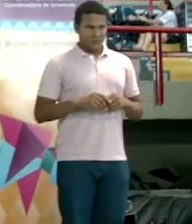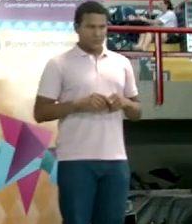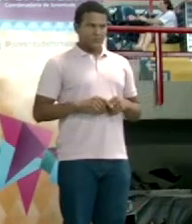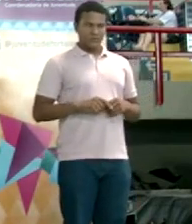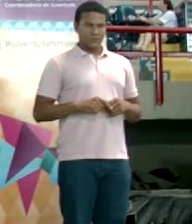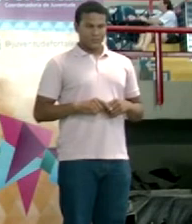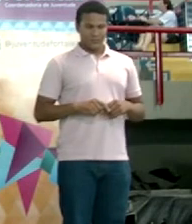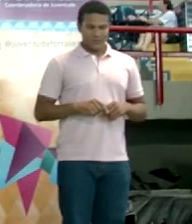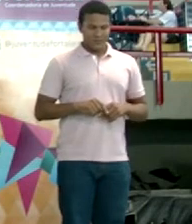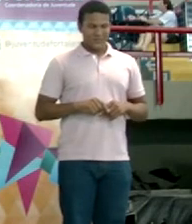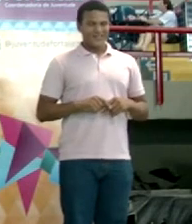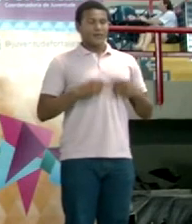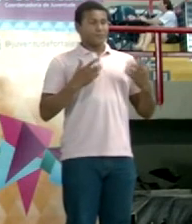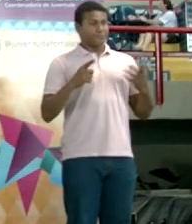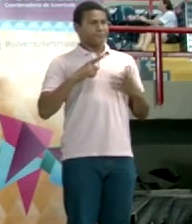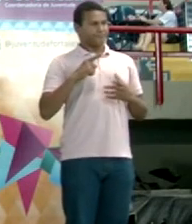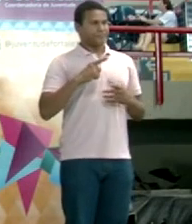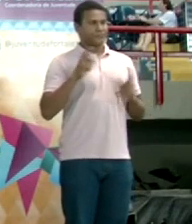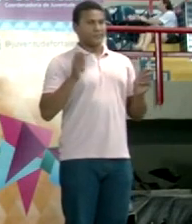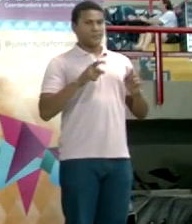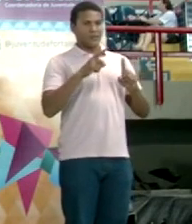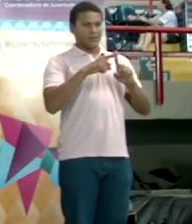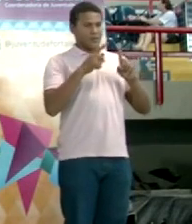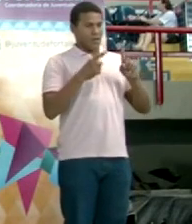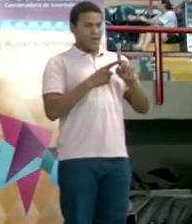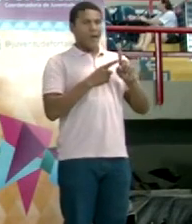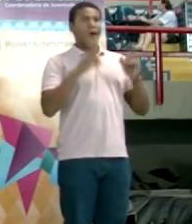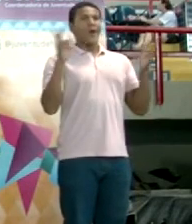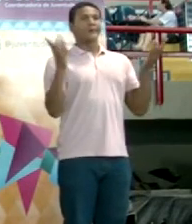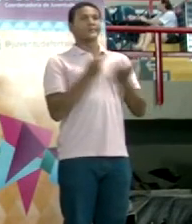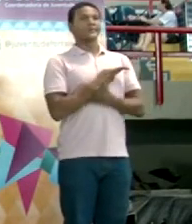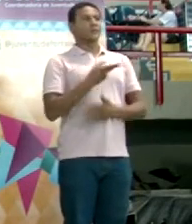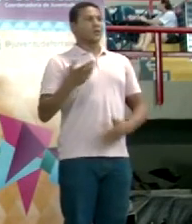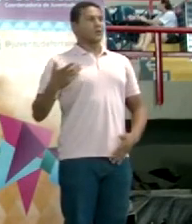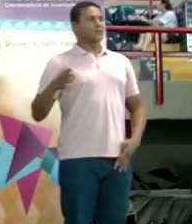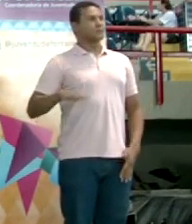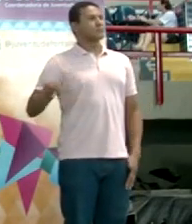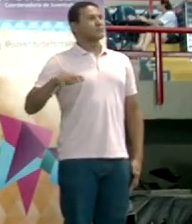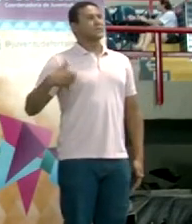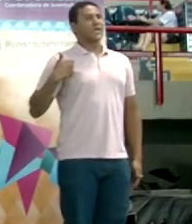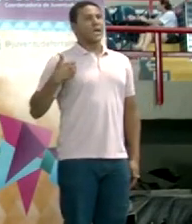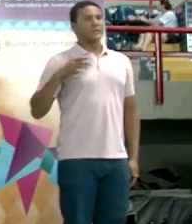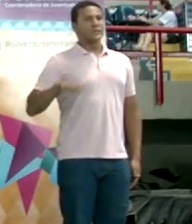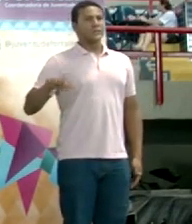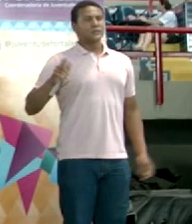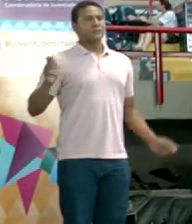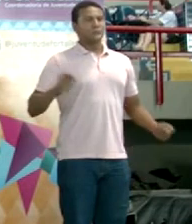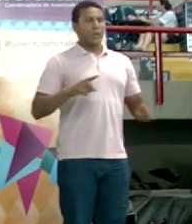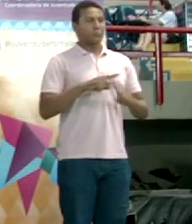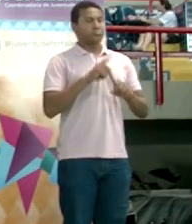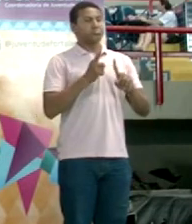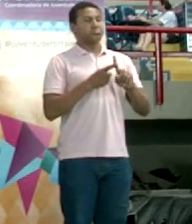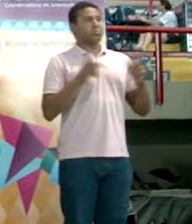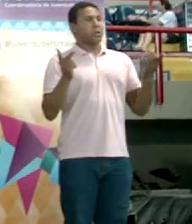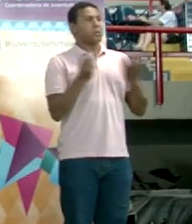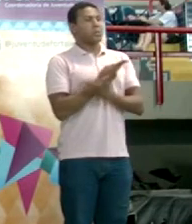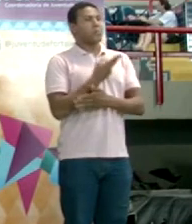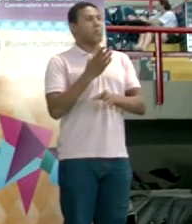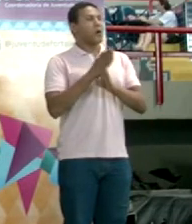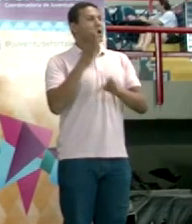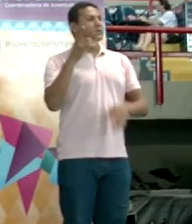a ovulação, tá certo? Mas essa ovulação, ela realmente vai estar acompanhando com a menarquia, com os primeiros ciclos